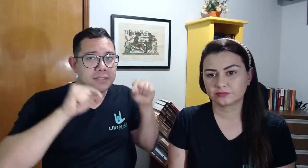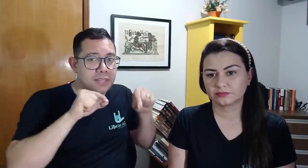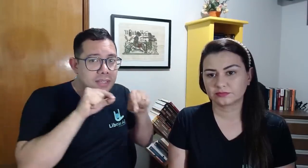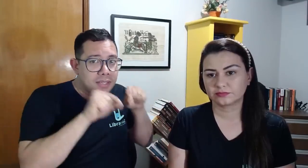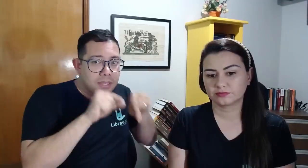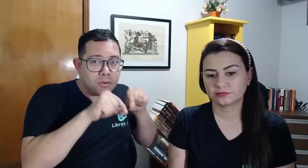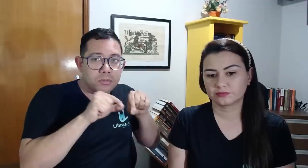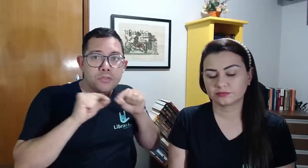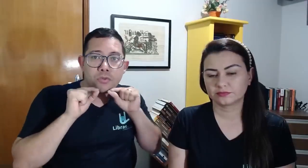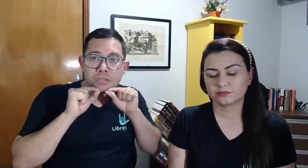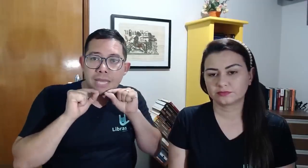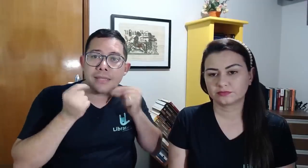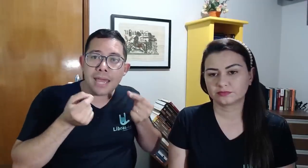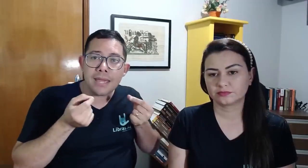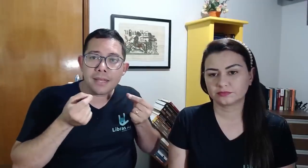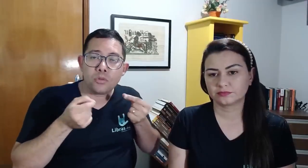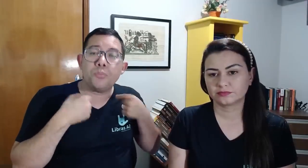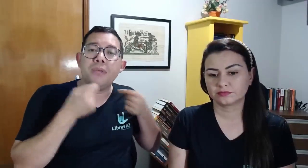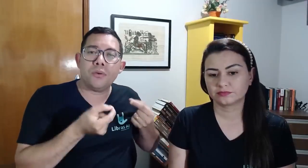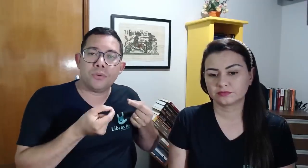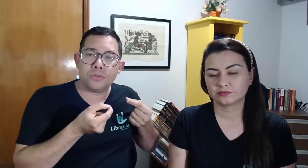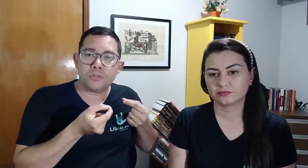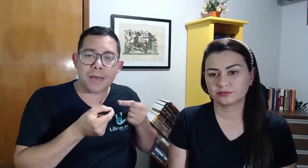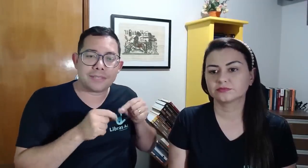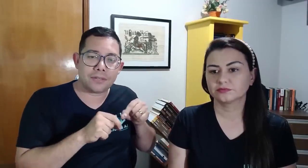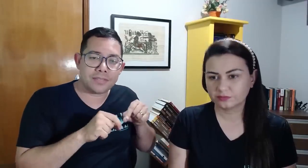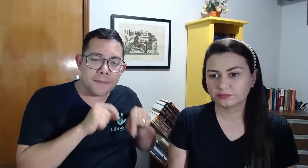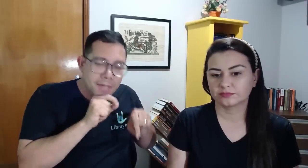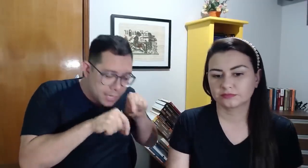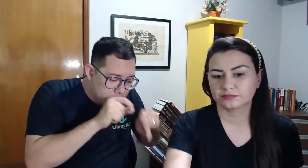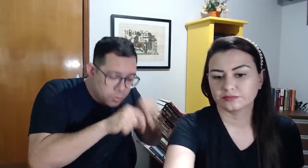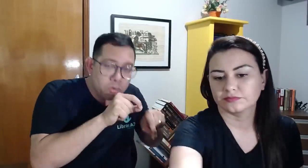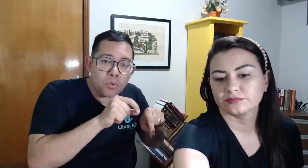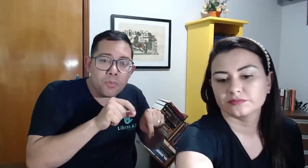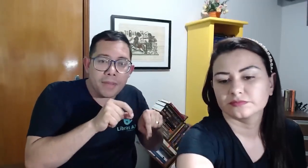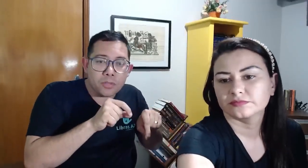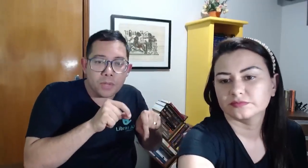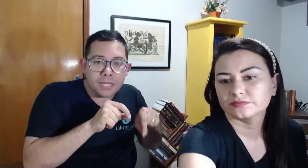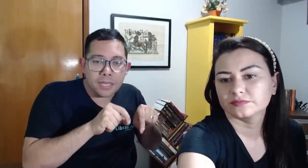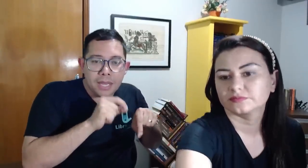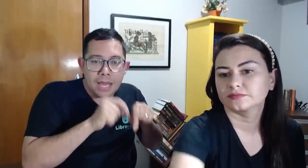pinça. Como se fosse a ideia, né, do bico dos pássaros, né? Que eles foram comendo aí